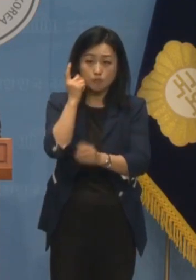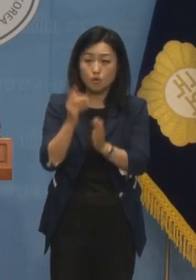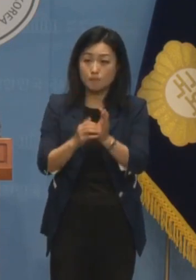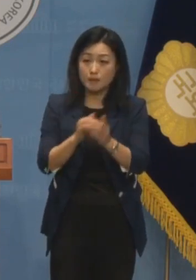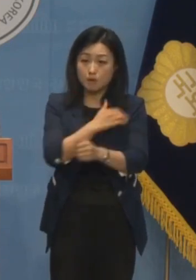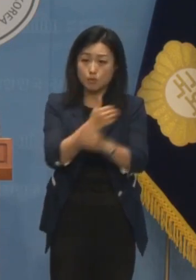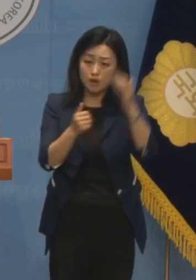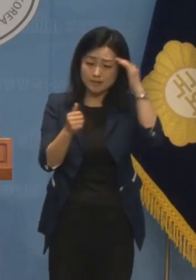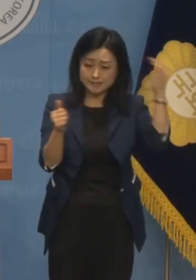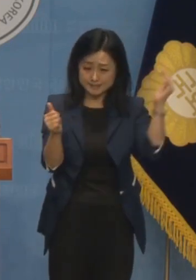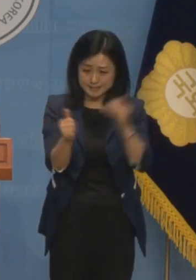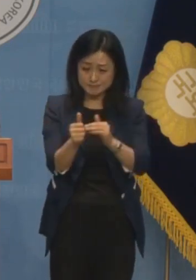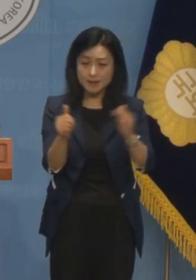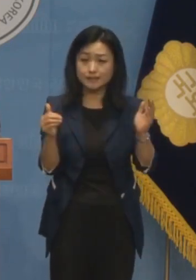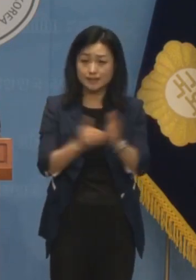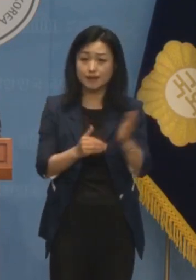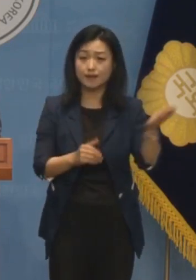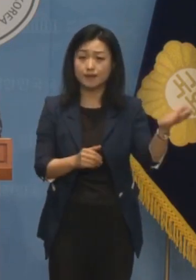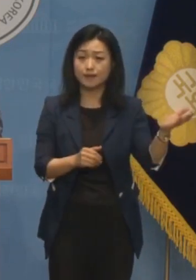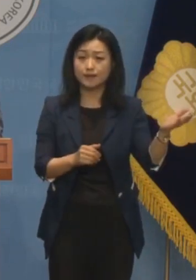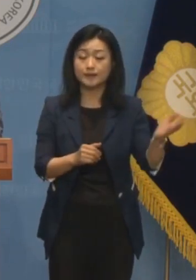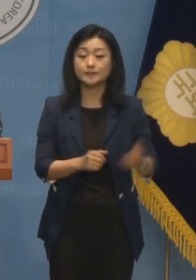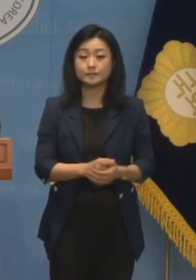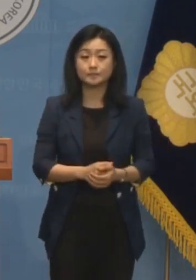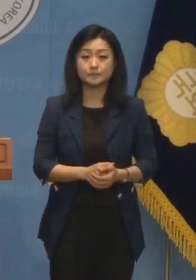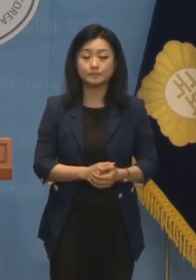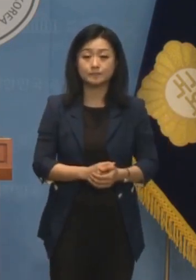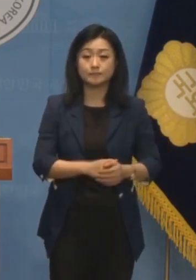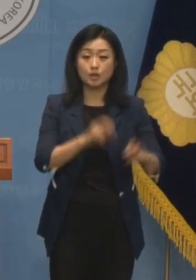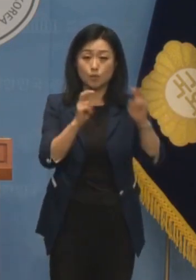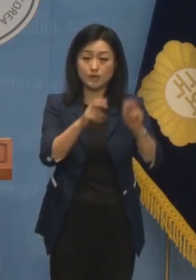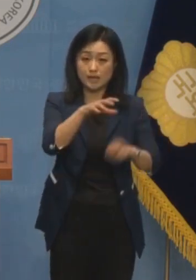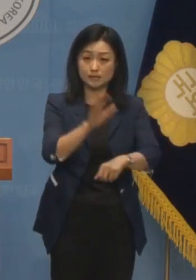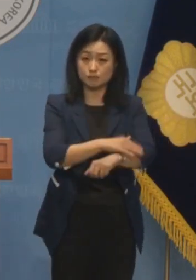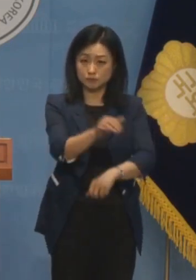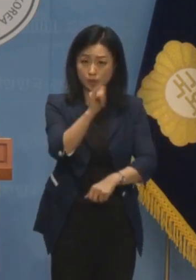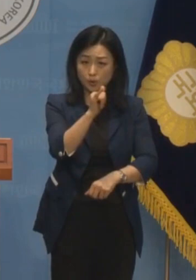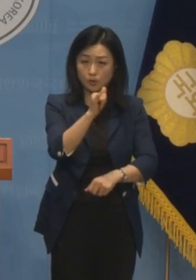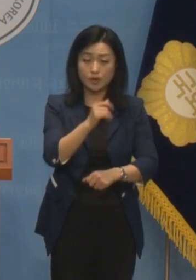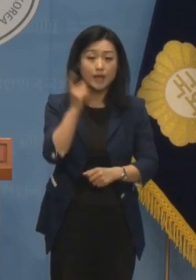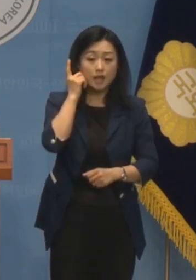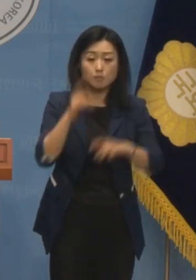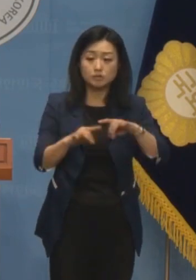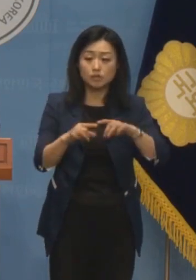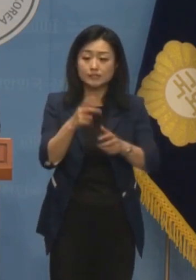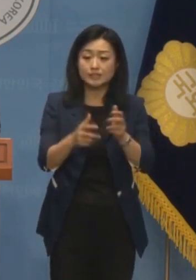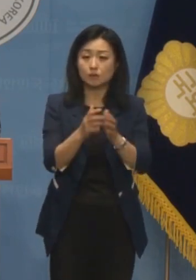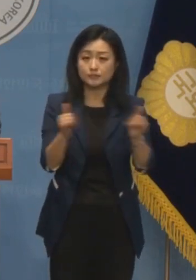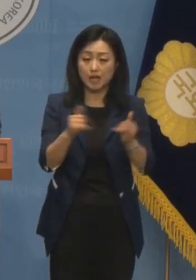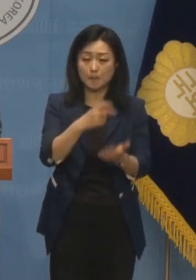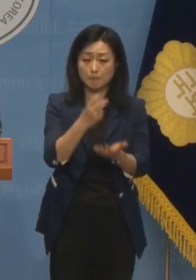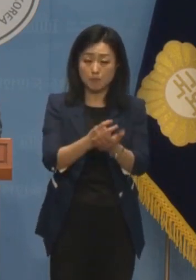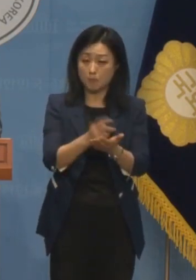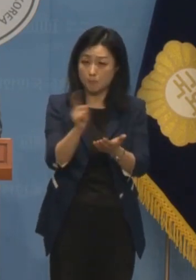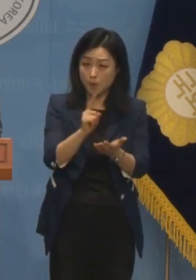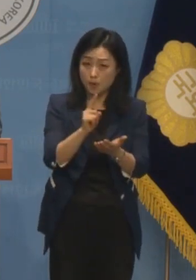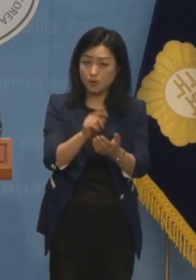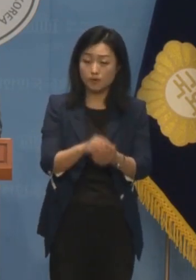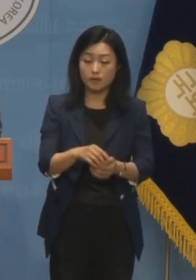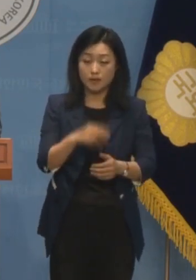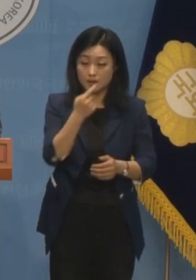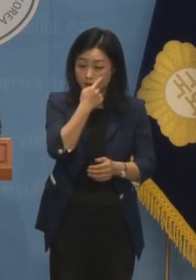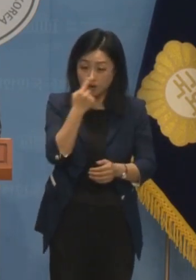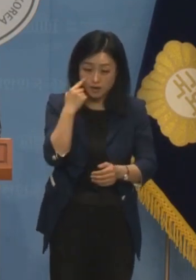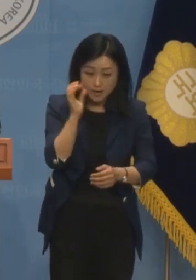등을 침해했습니다. 기업 측에도 책임이 있습니다. 전기통신사업자는 법에 의하면 열람